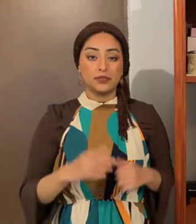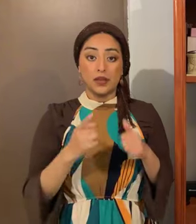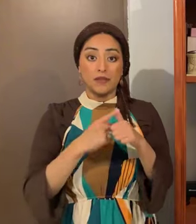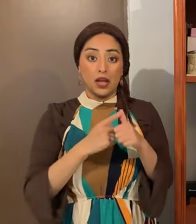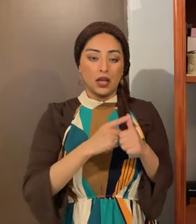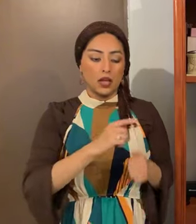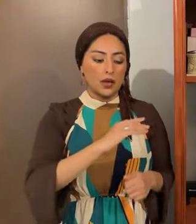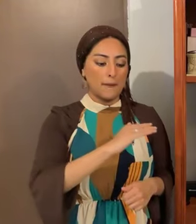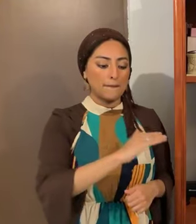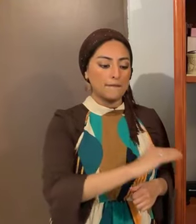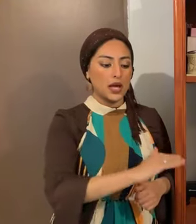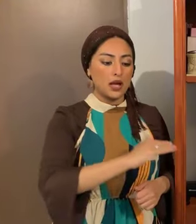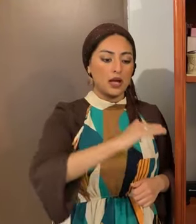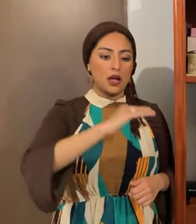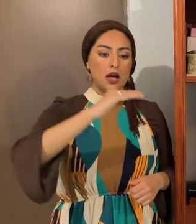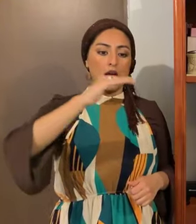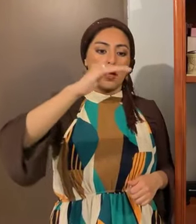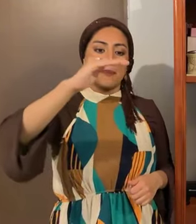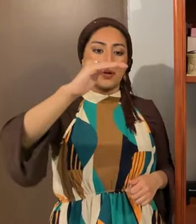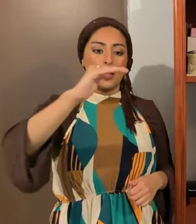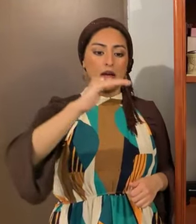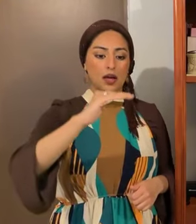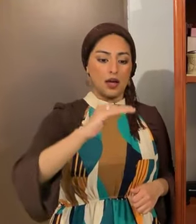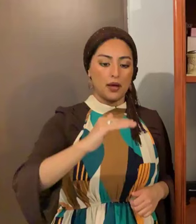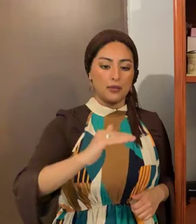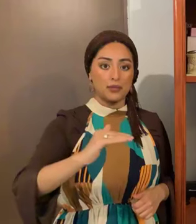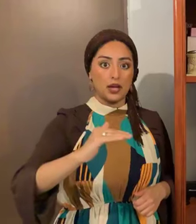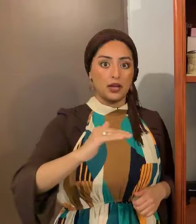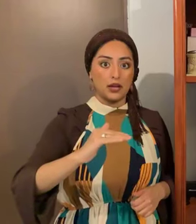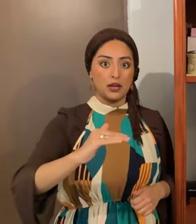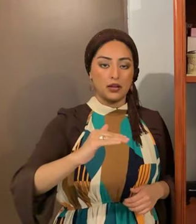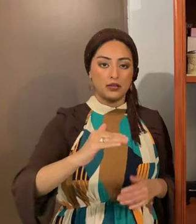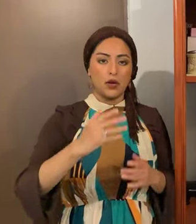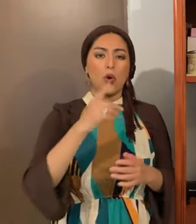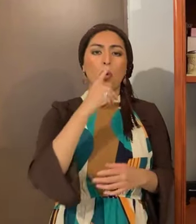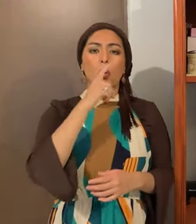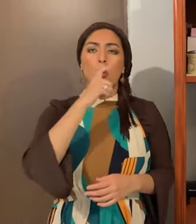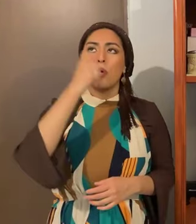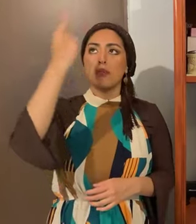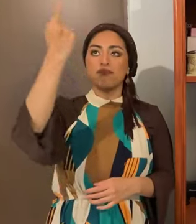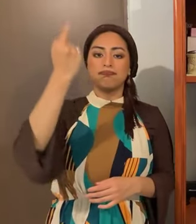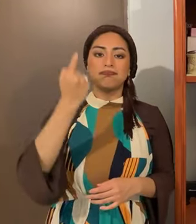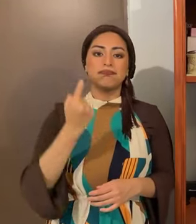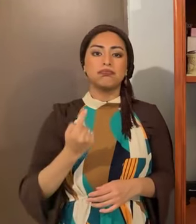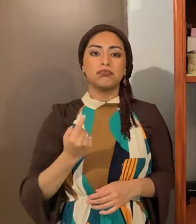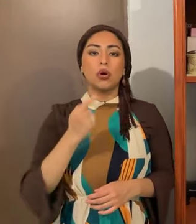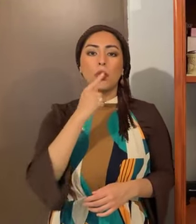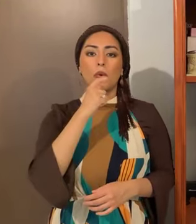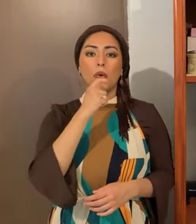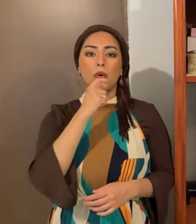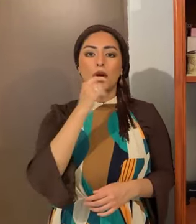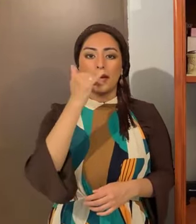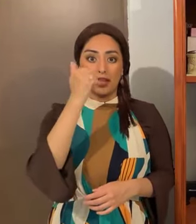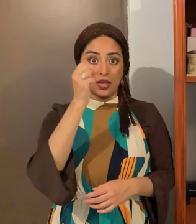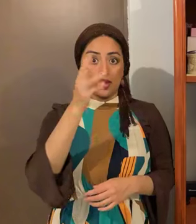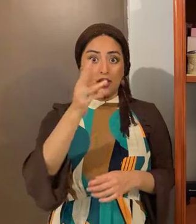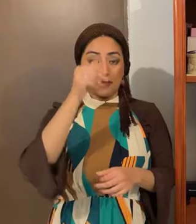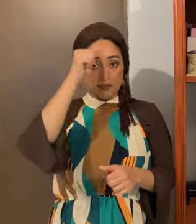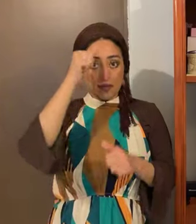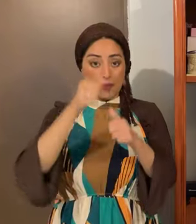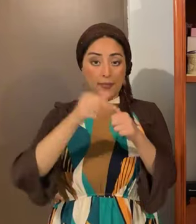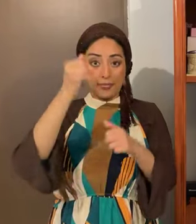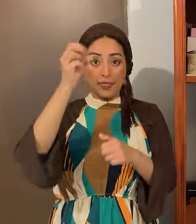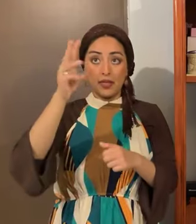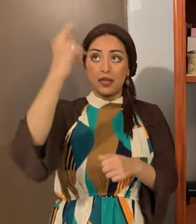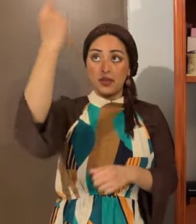HaMashiach? Él se encarnó, Él bajó a esta hermosa tierra, Él se hizo Mishkan, Él descendió, se